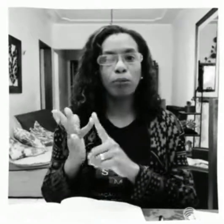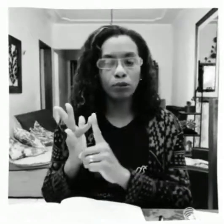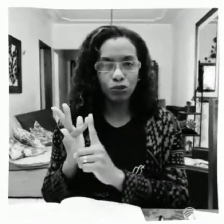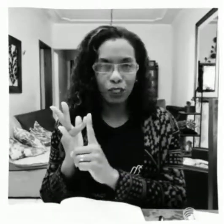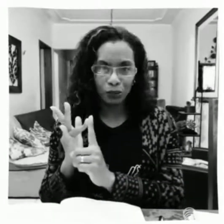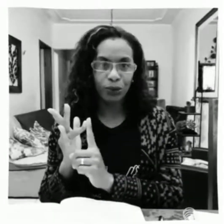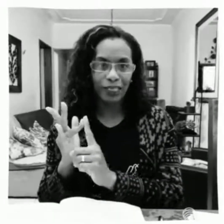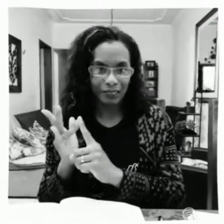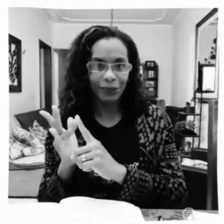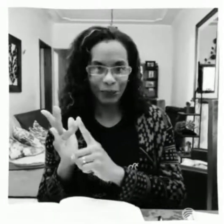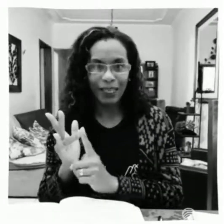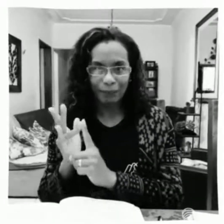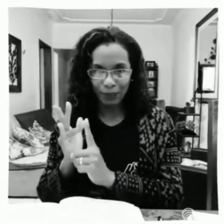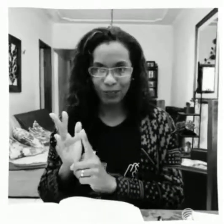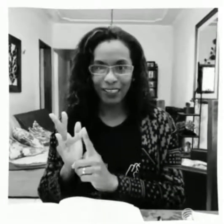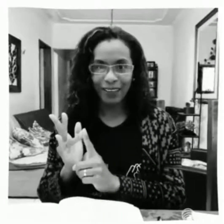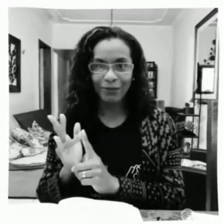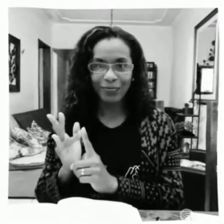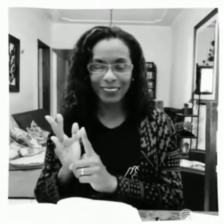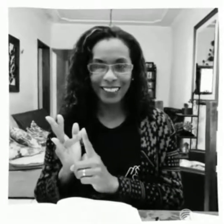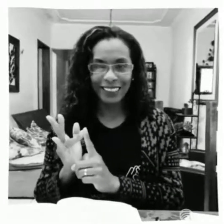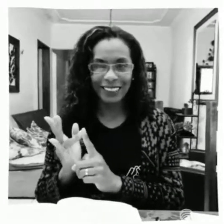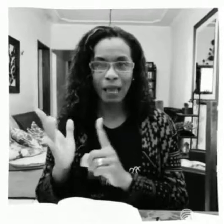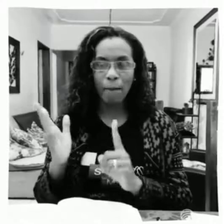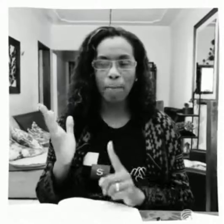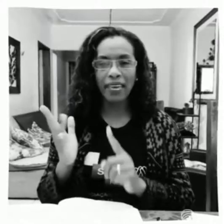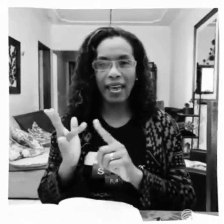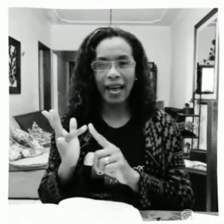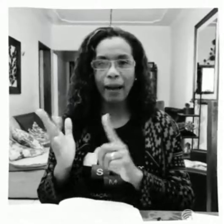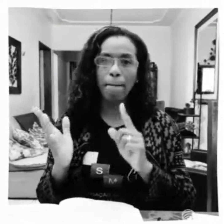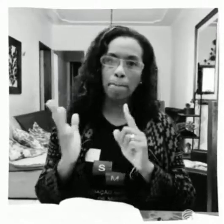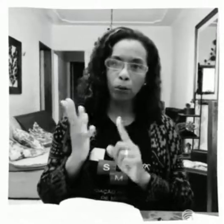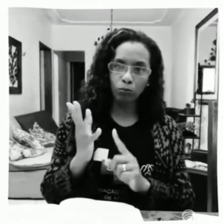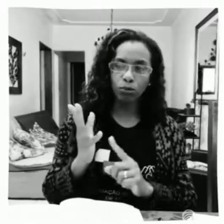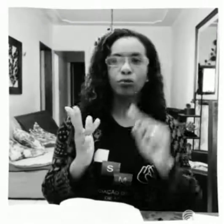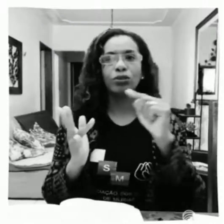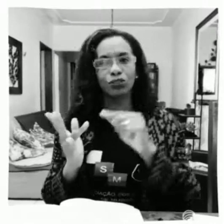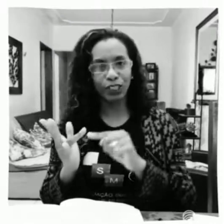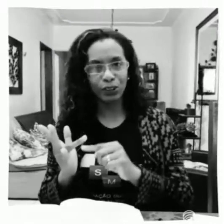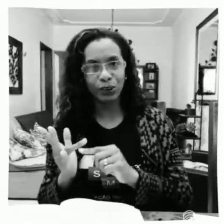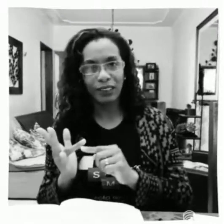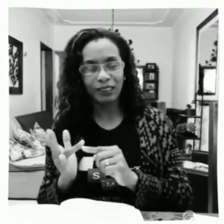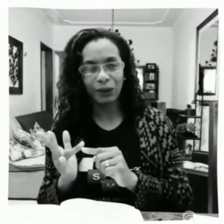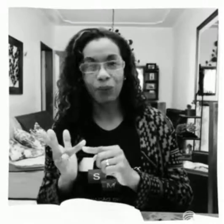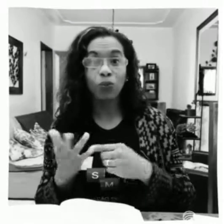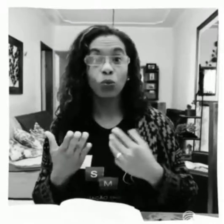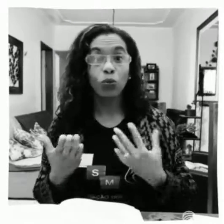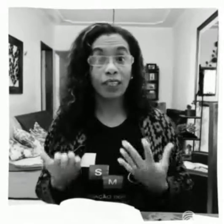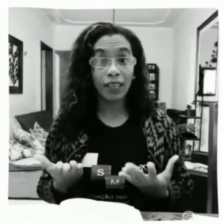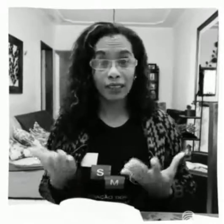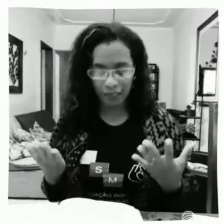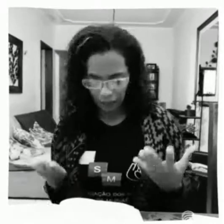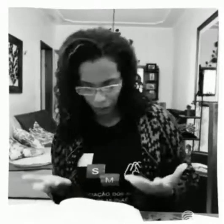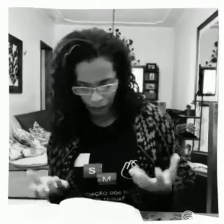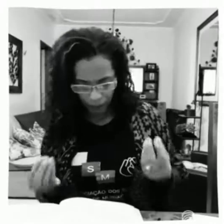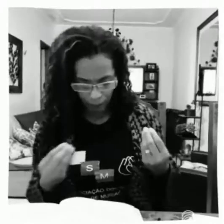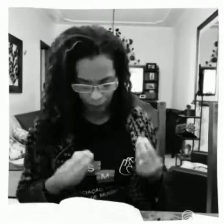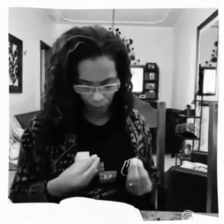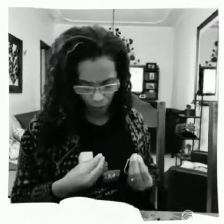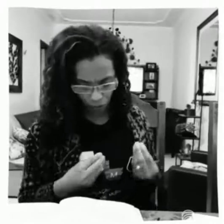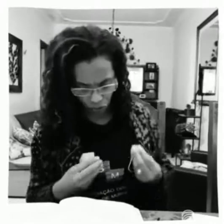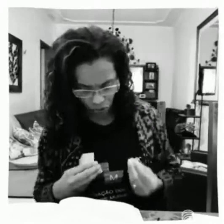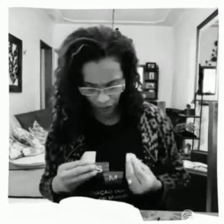é o ponto de articulação que eu acabei de falar com vocês. PA, ponto de articulação. O que